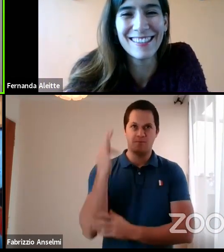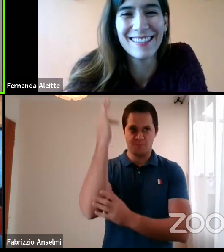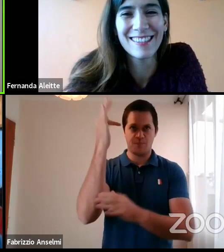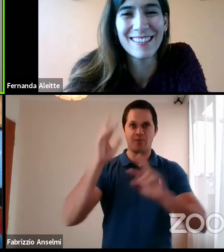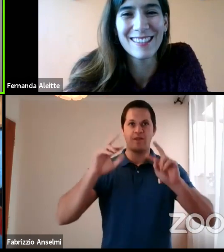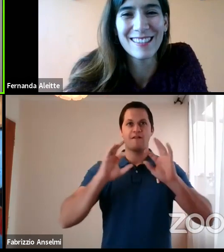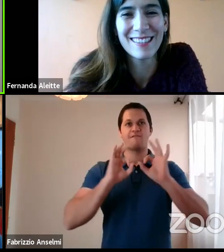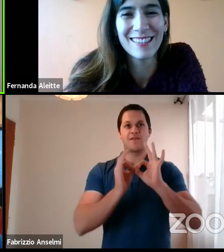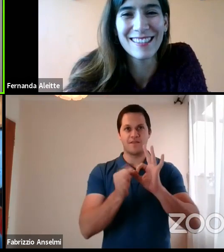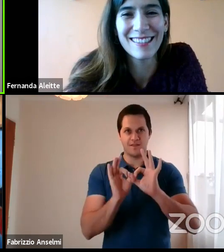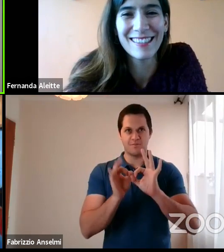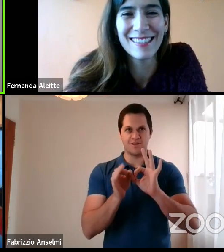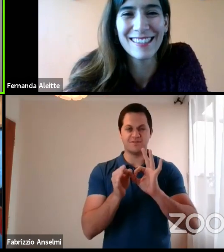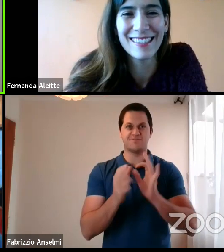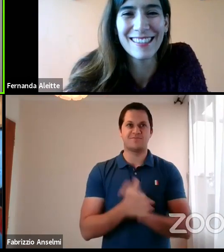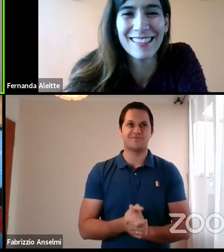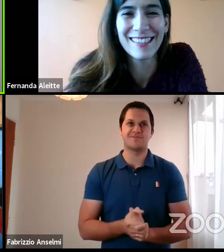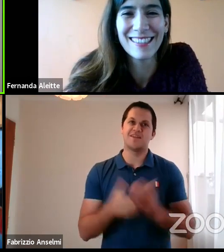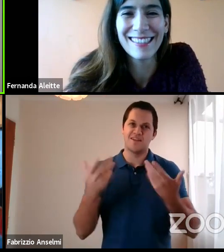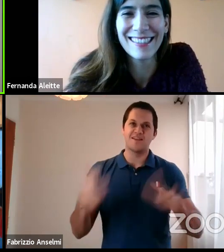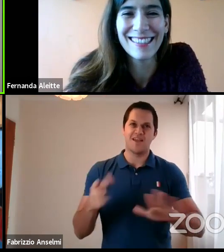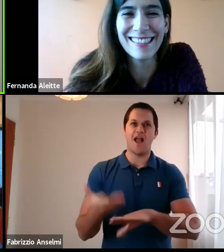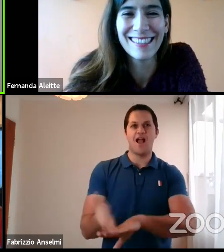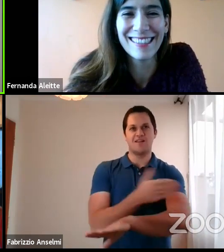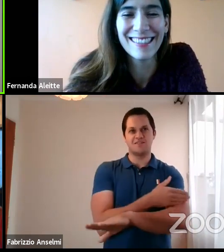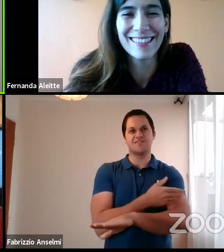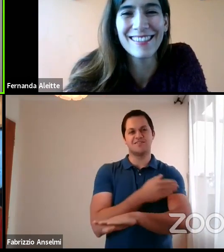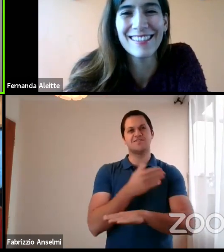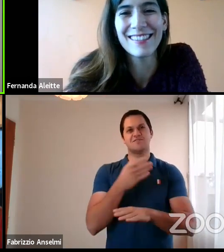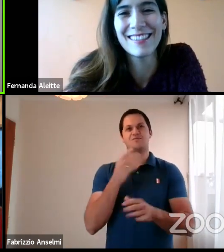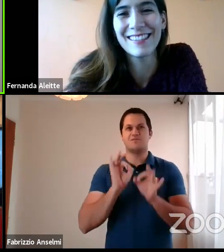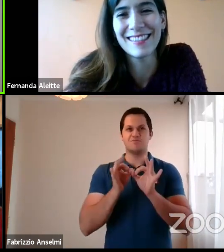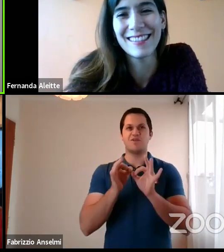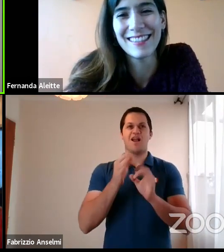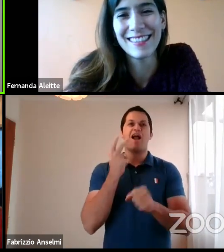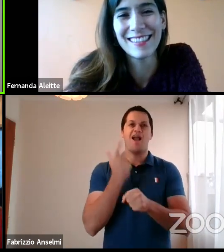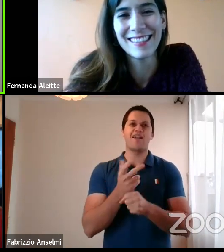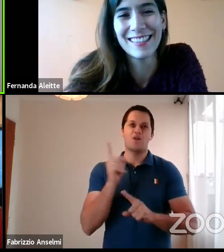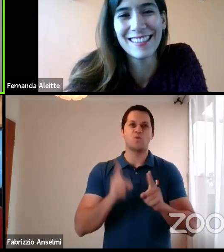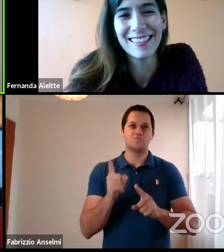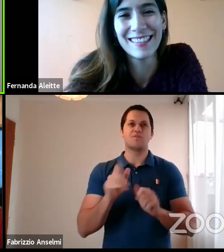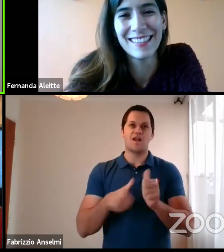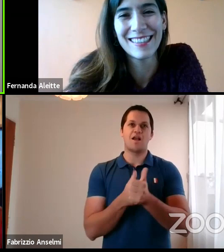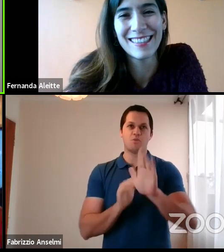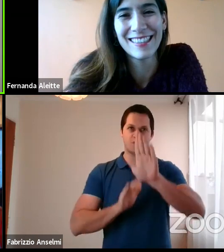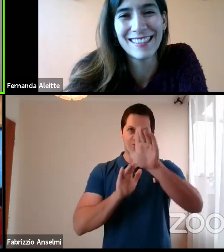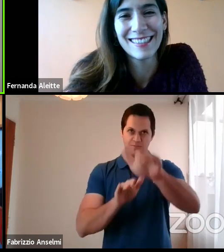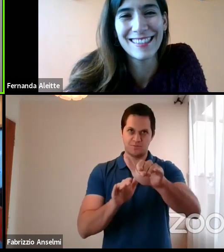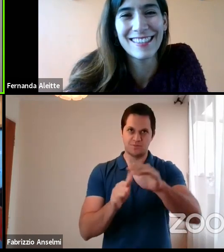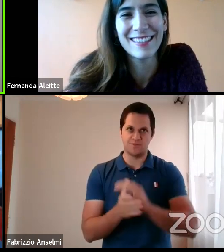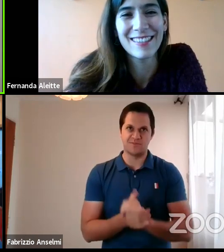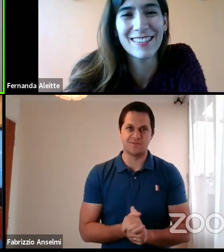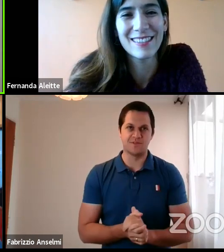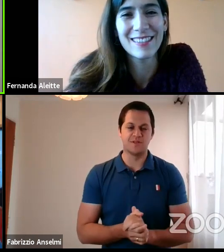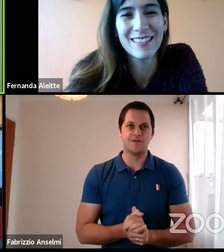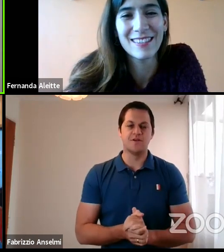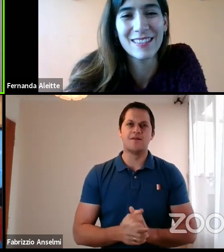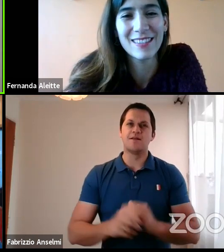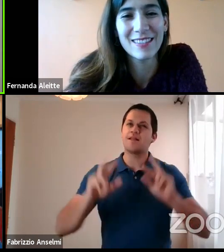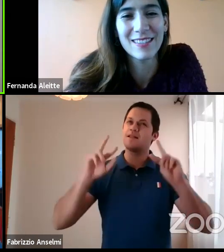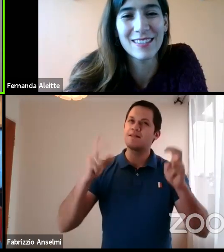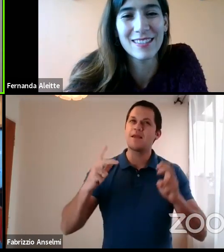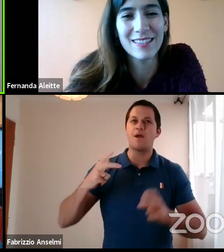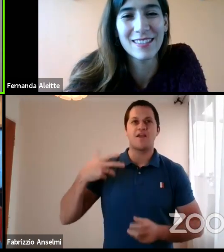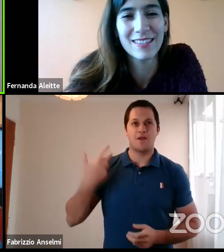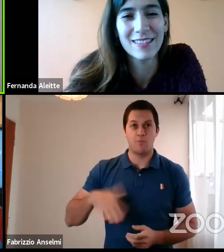lengua de señas. Ya lo habrán visto en algunas otras interpretaciones, que nos está apoyando con esto, ¿ya? Tema importante: ¿cómo va a ser la